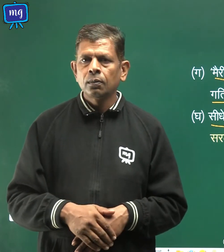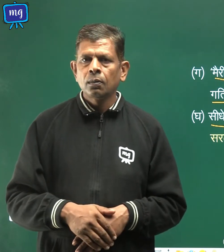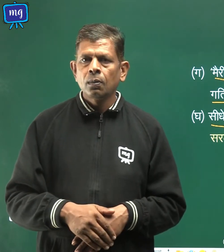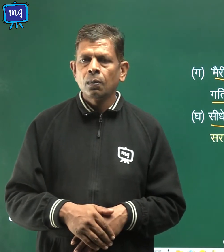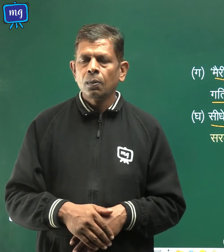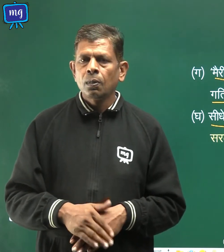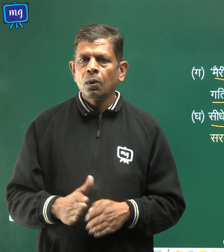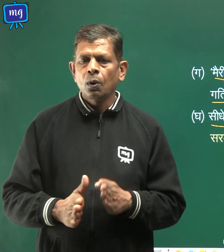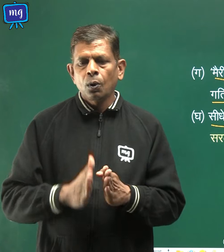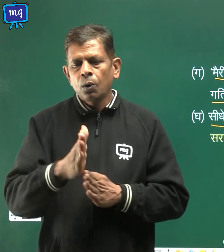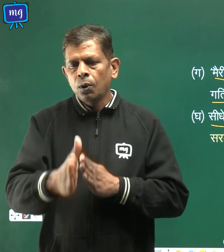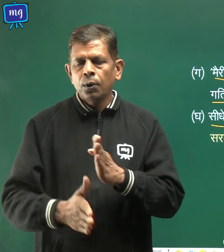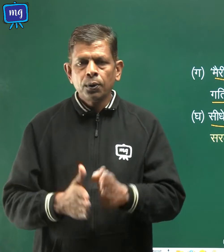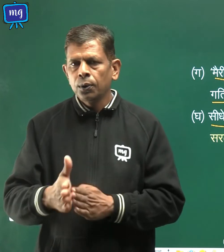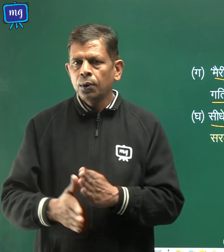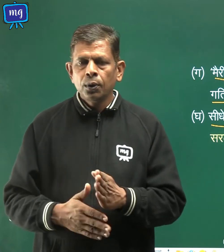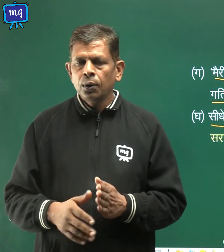रेलगाड़ी की गति